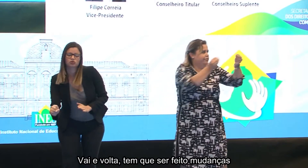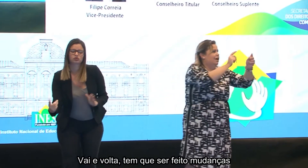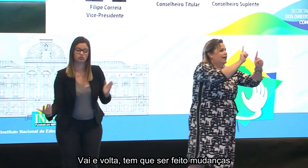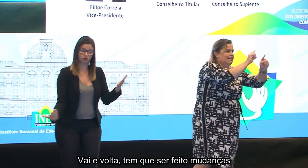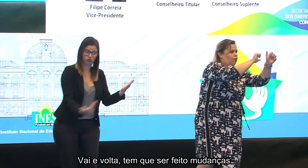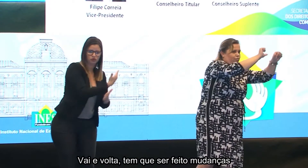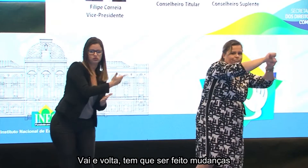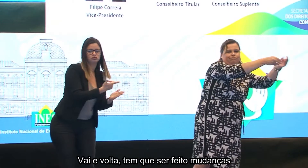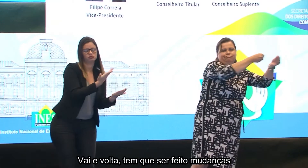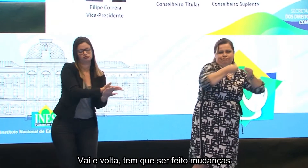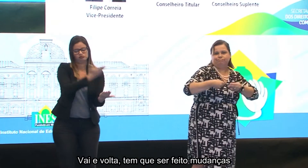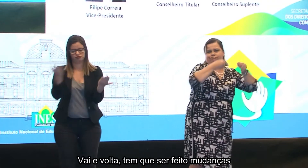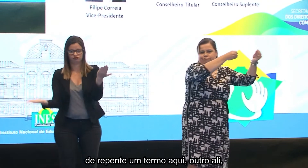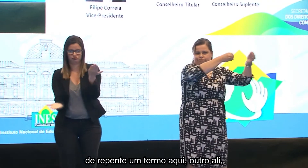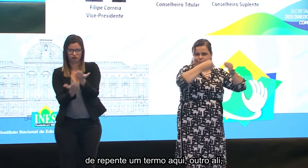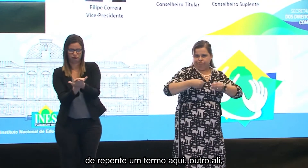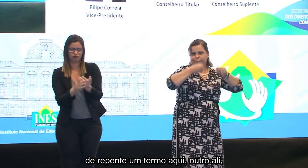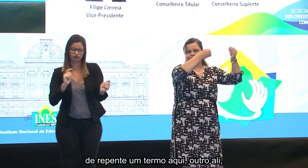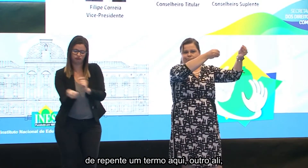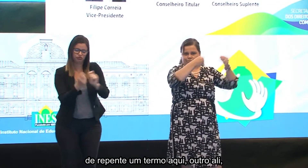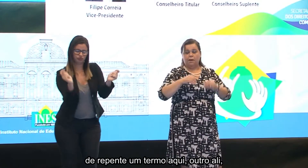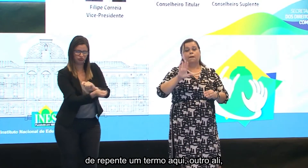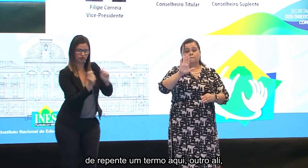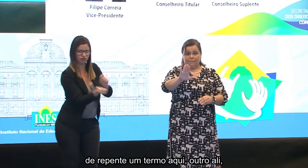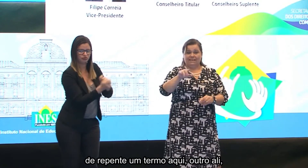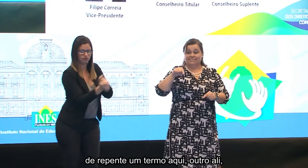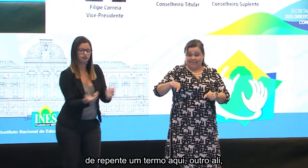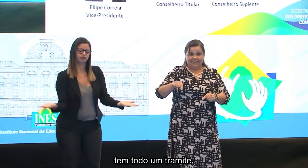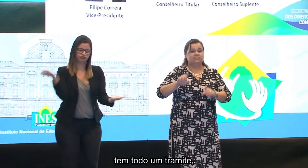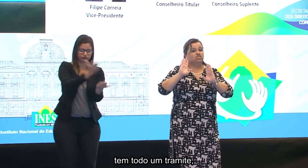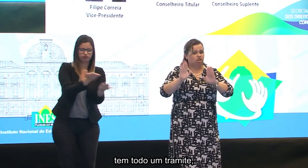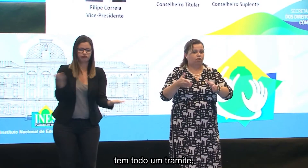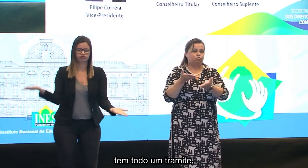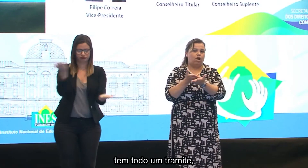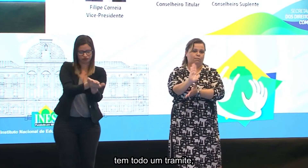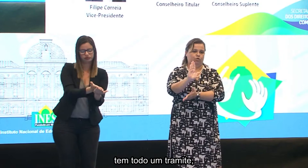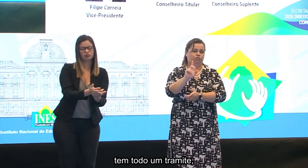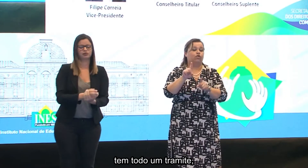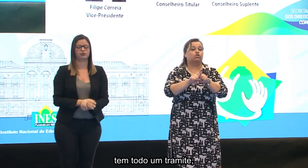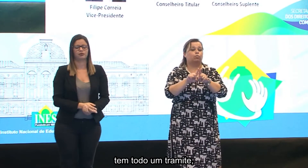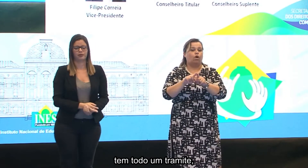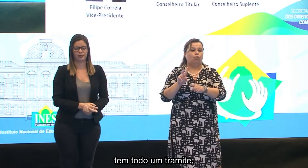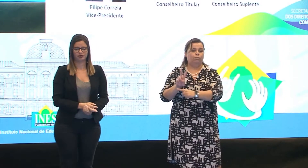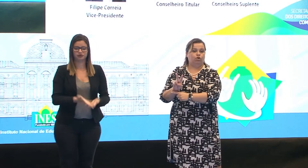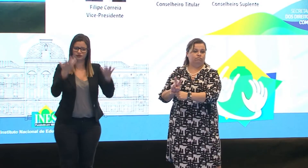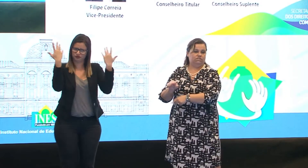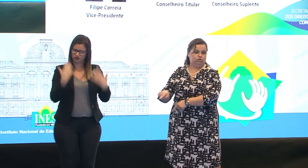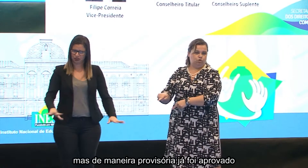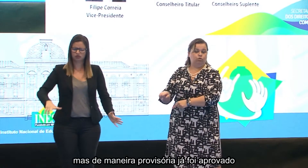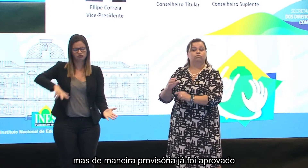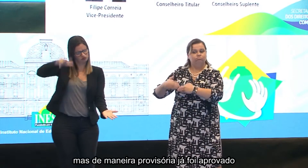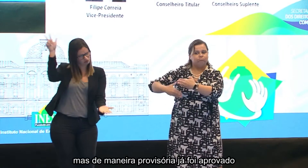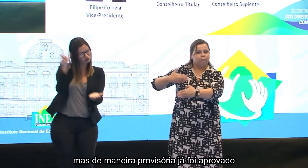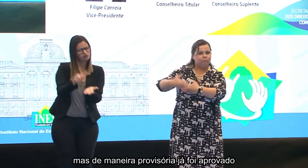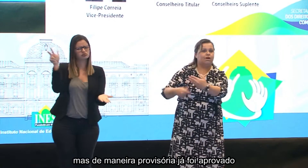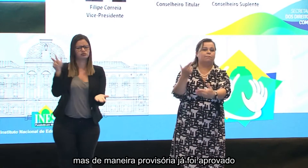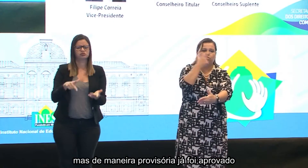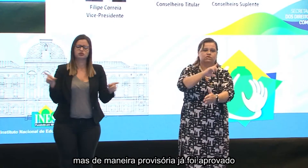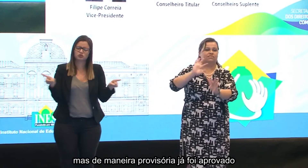ser feito mudanças, de repente um termo aqui, outro ali, então tem todo um trâmite. Mas, de maneira provisória, já